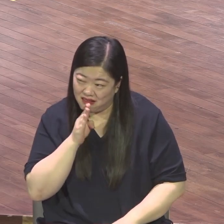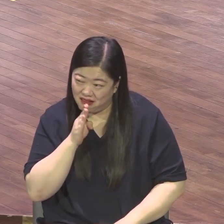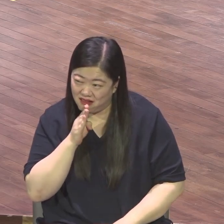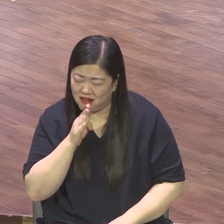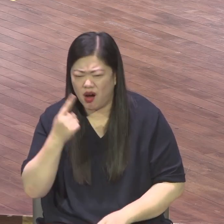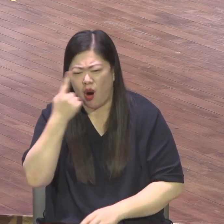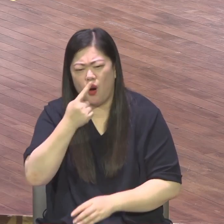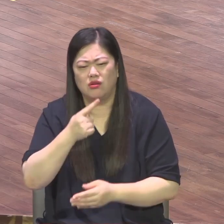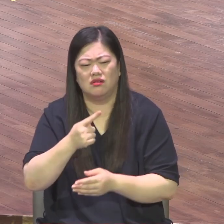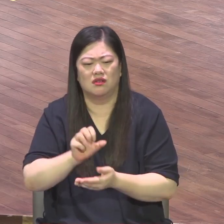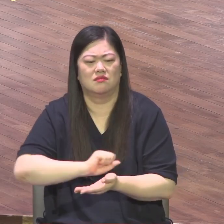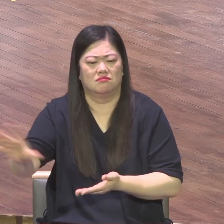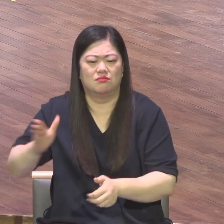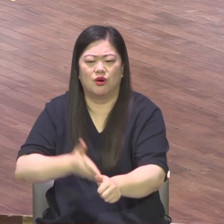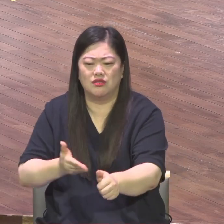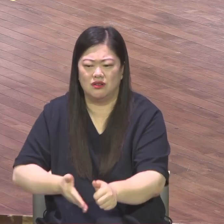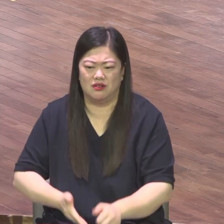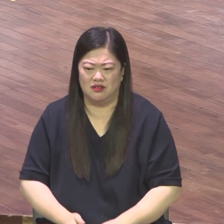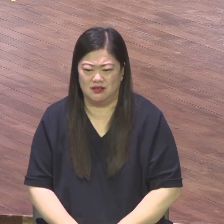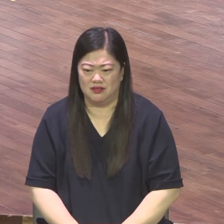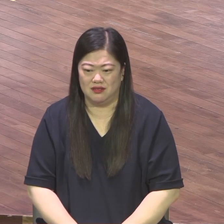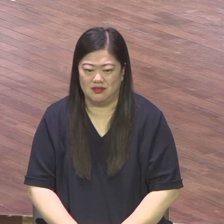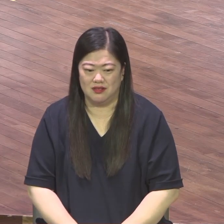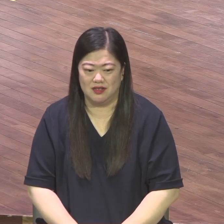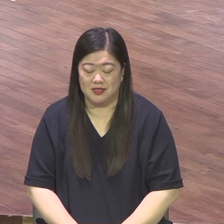바랍니다. 부정직은 말하지 마세요.